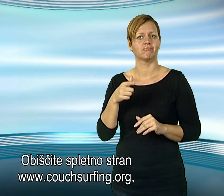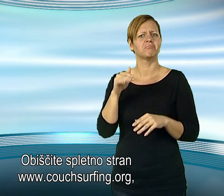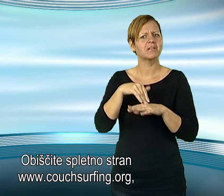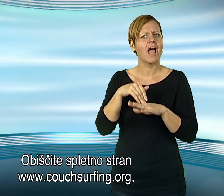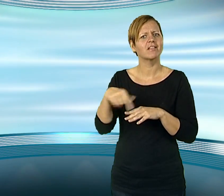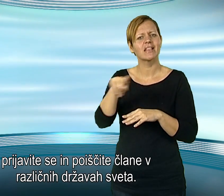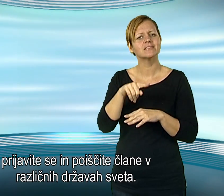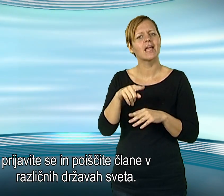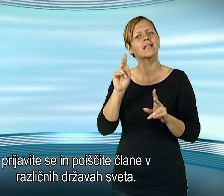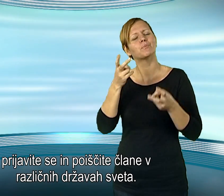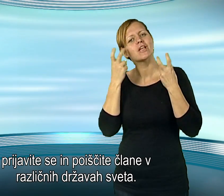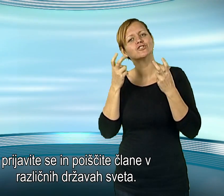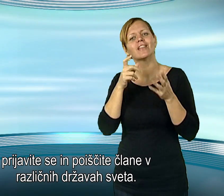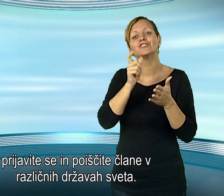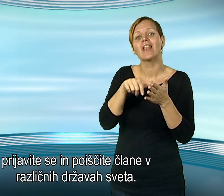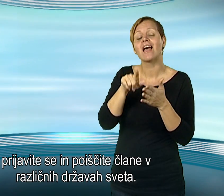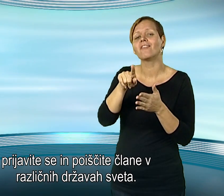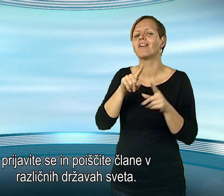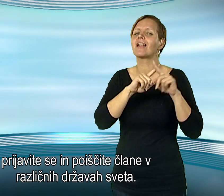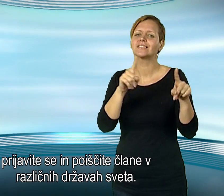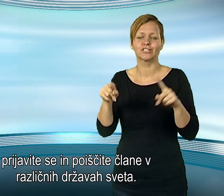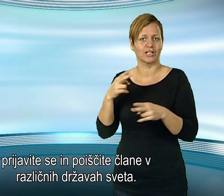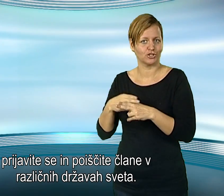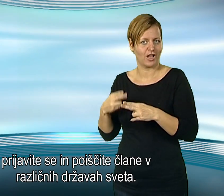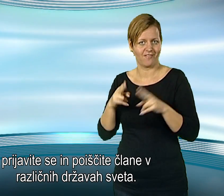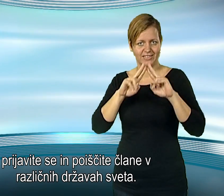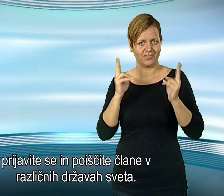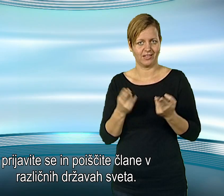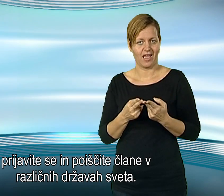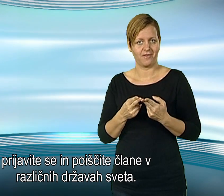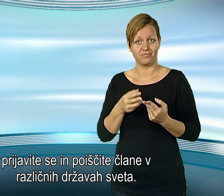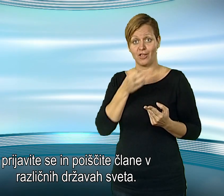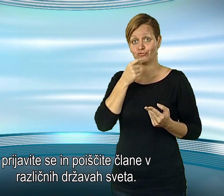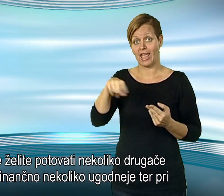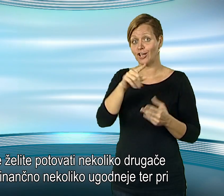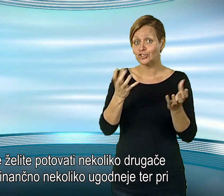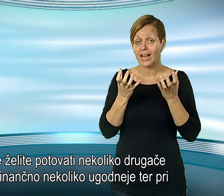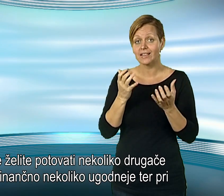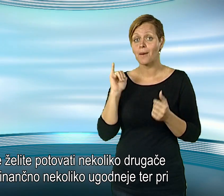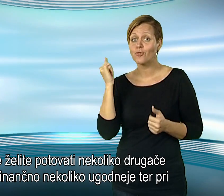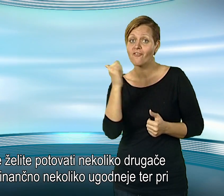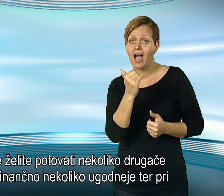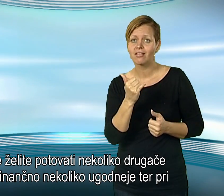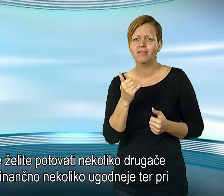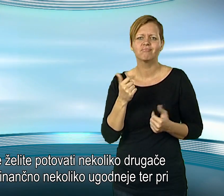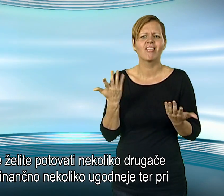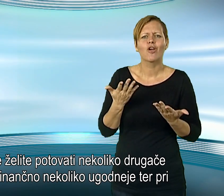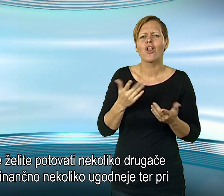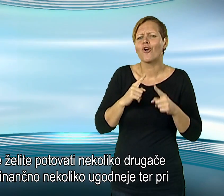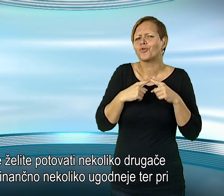www.couchsurfing.org, prijavite se in poiščite člane v različnih državah sveta. Če želite potovati nekoliko drugače